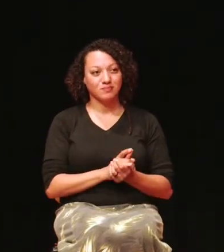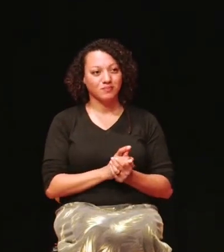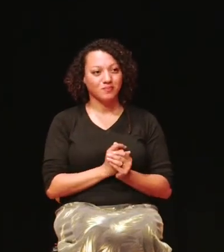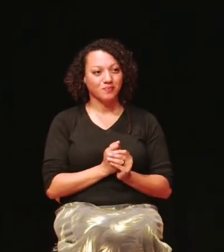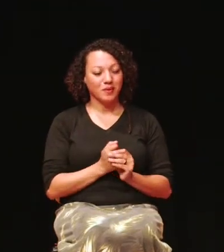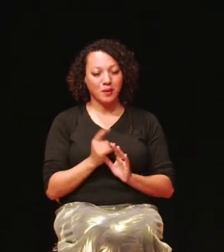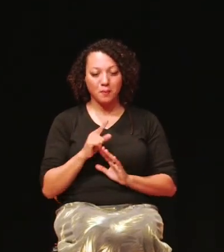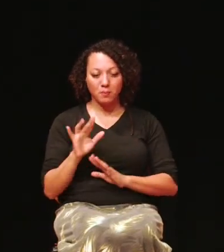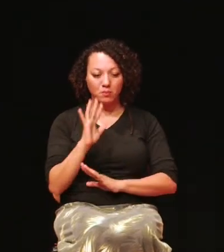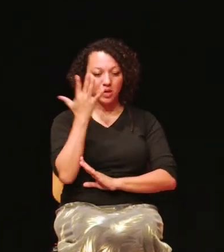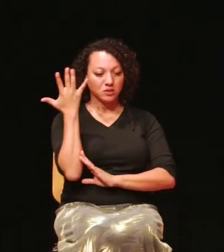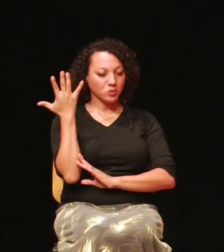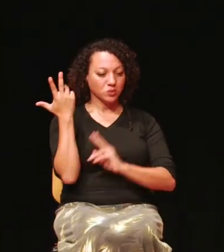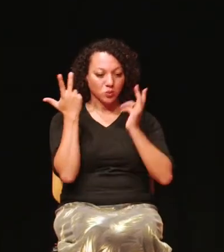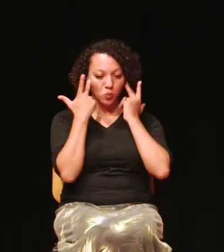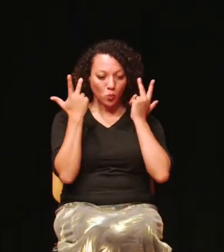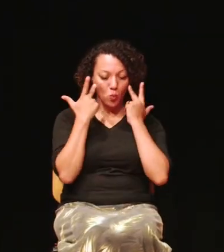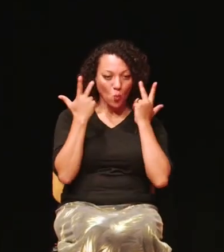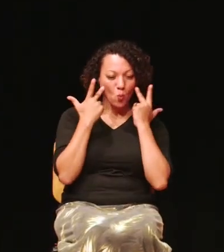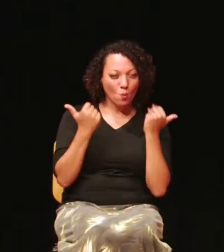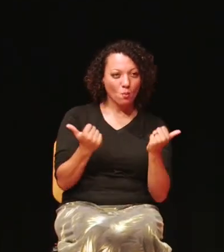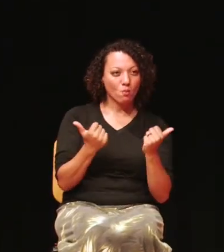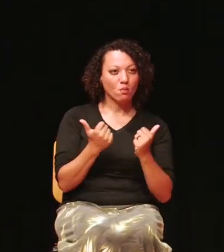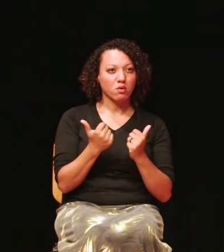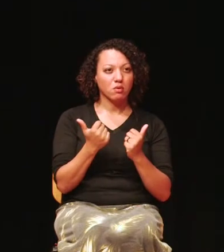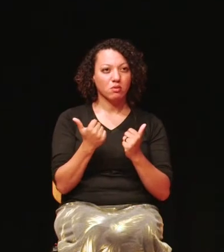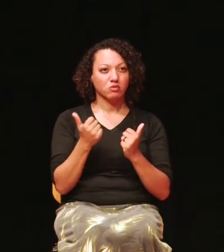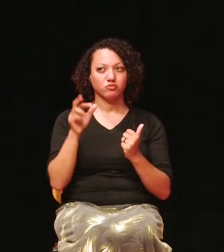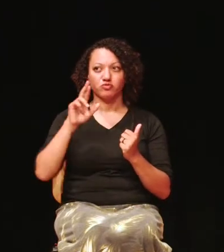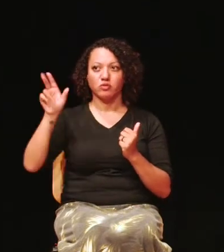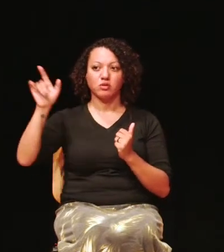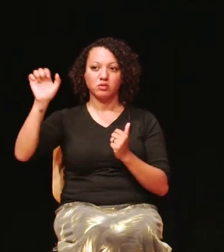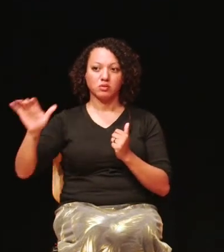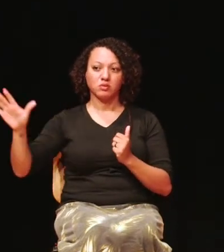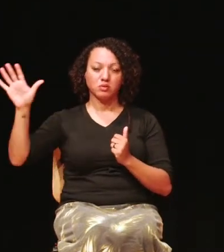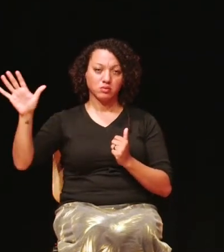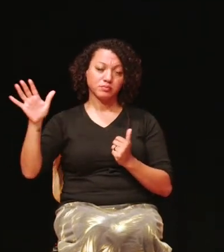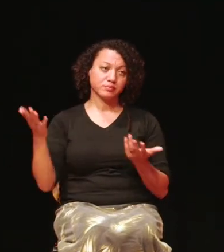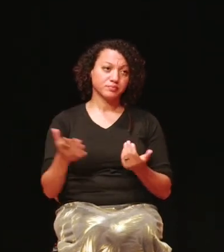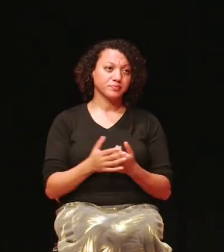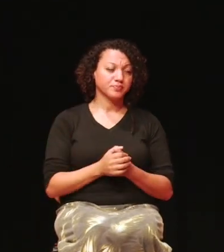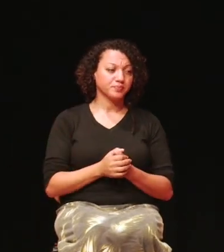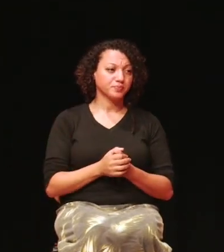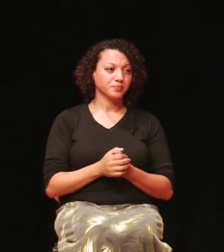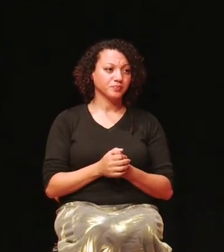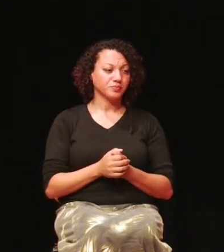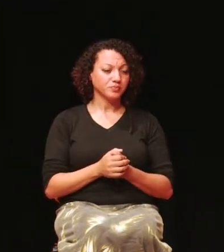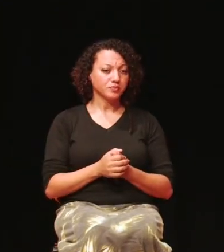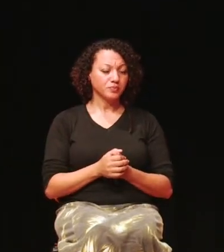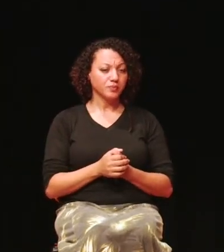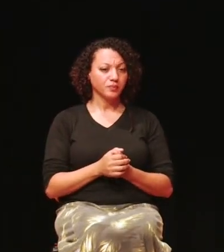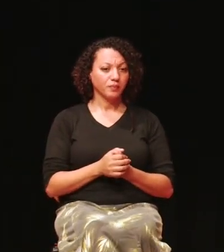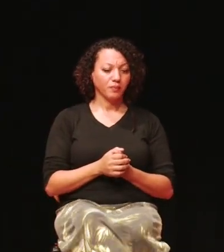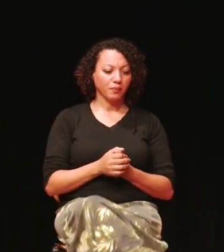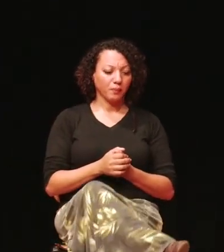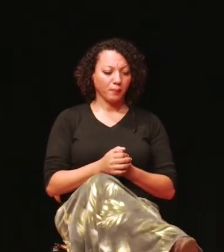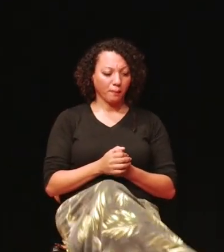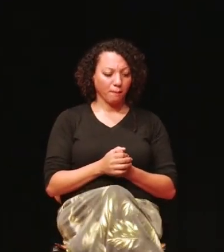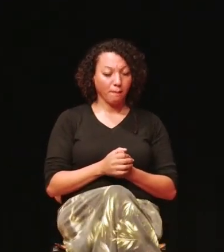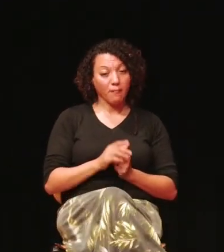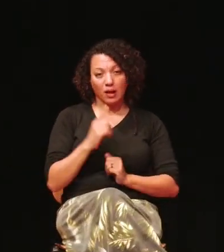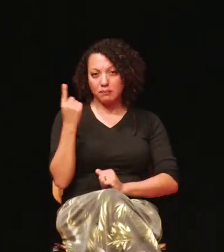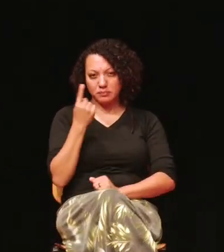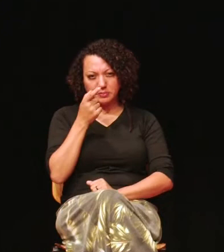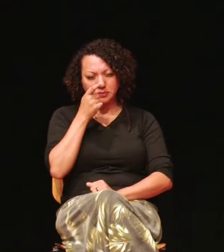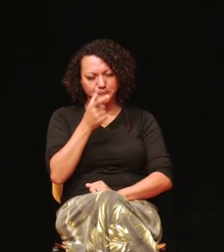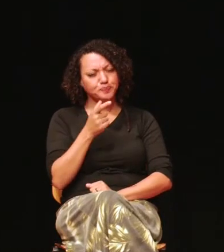numa situação normal de qualquer cidade europeia, por exemplo. Então, não, essa é uma primeira